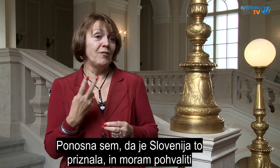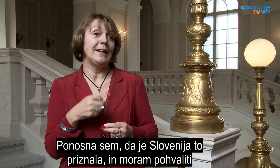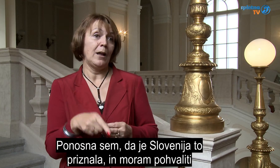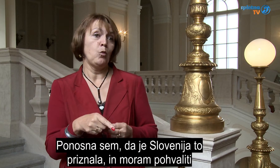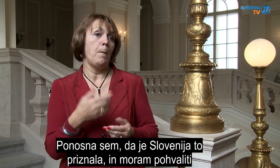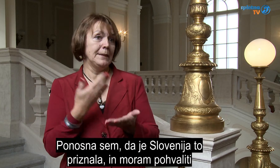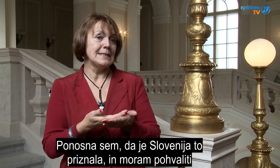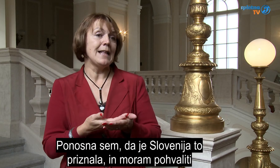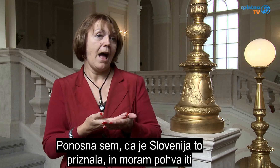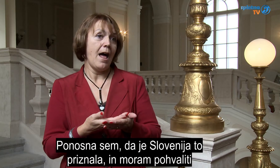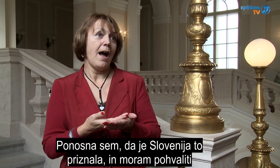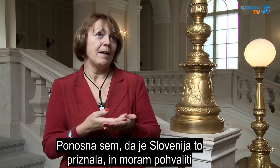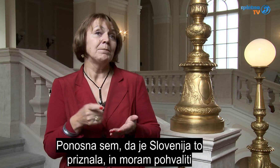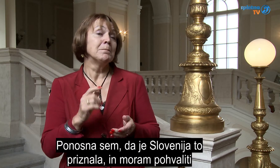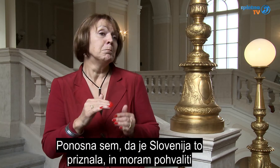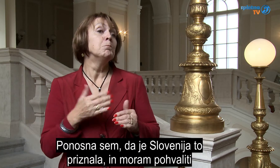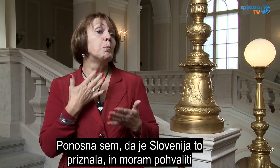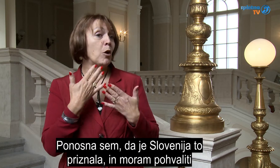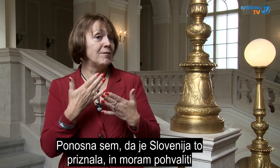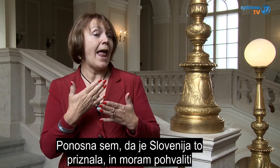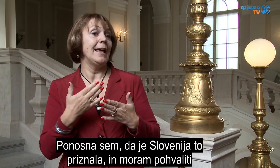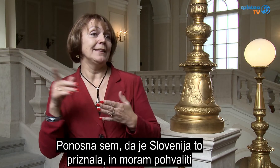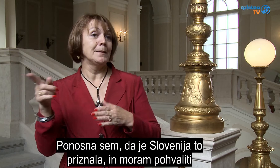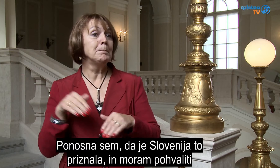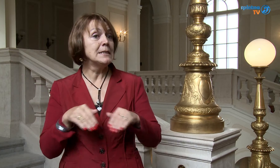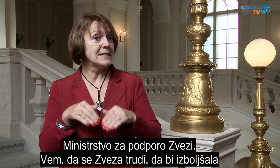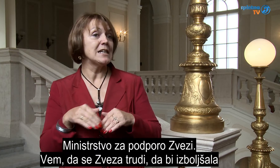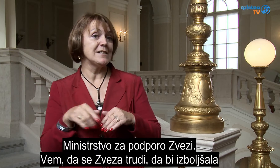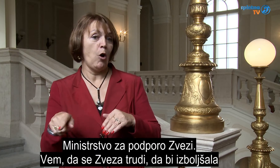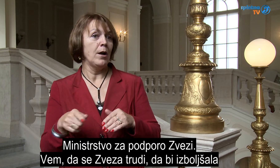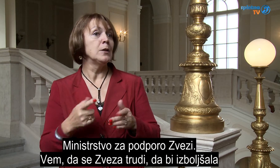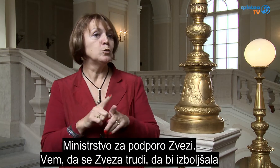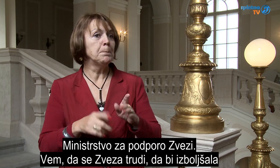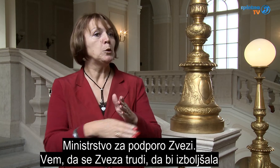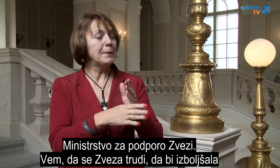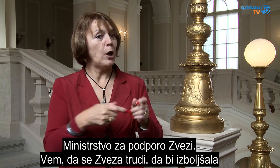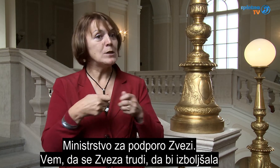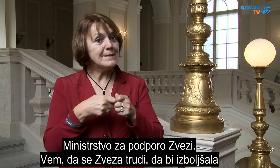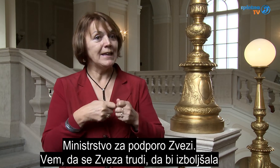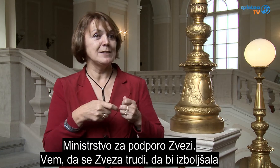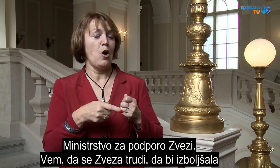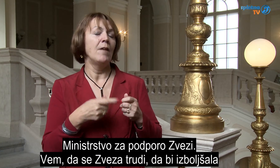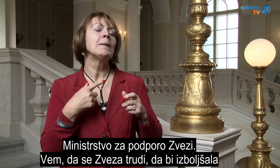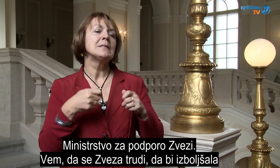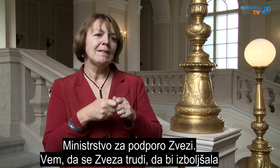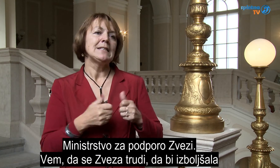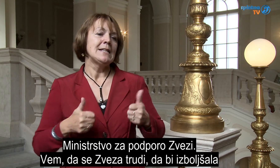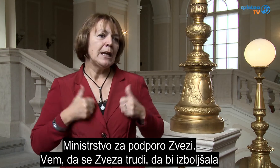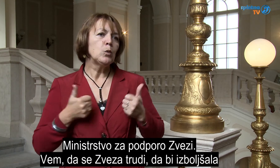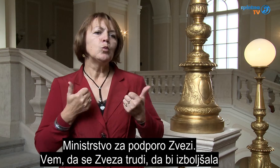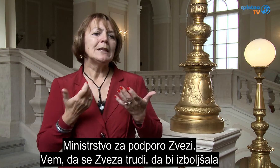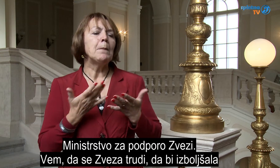Kaj pa vi? Vaš tudi? Čaka. A po starem sistemu ali po novem?